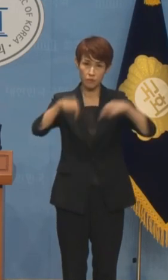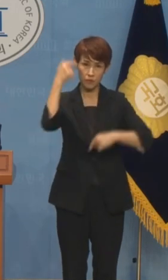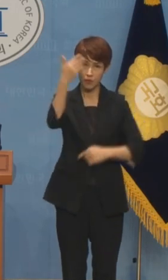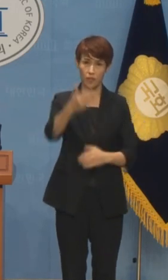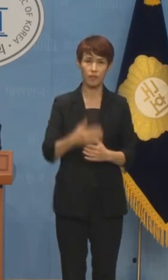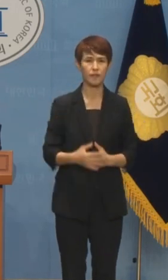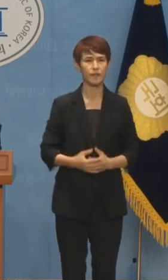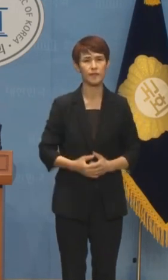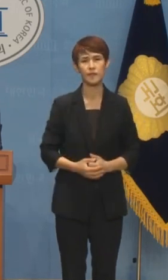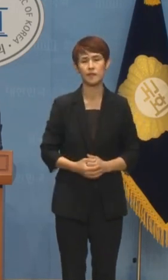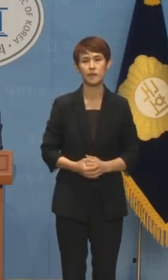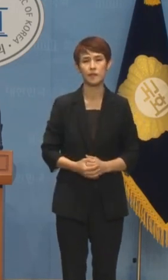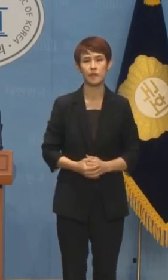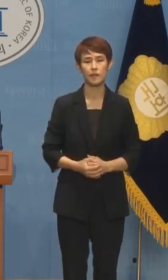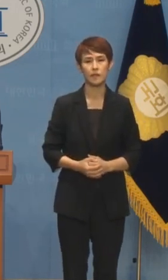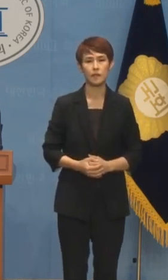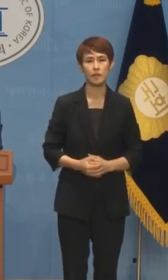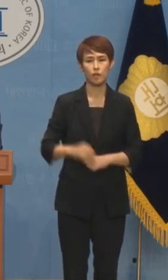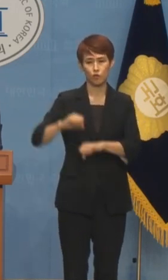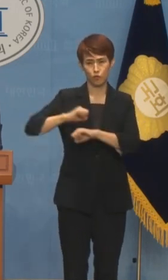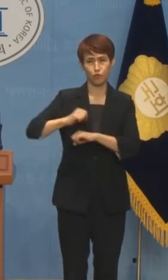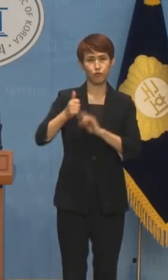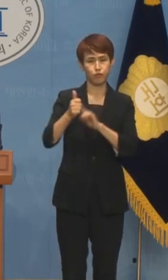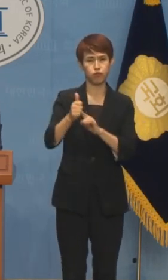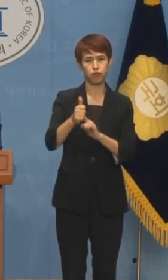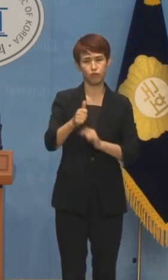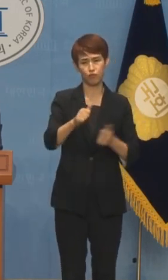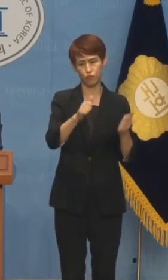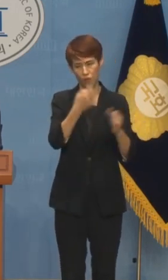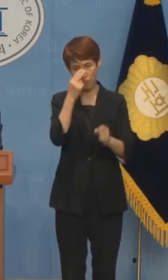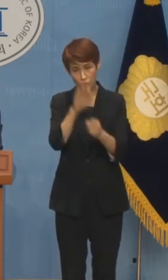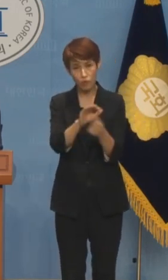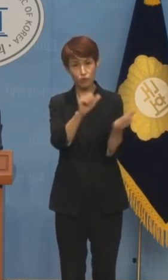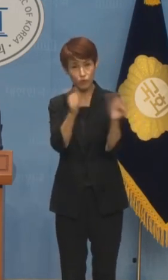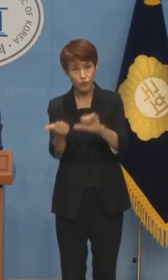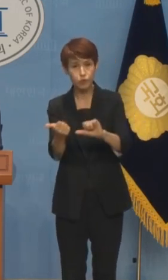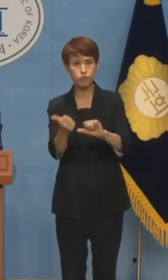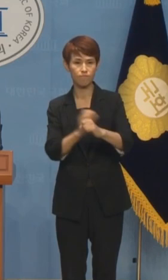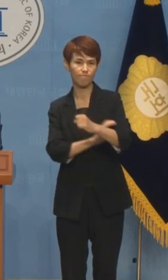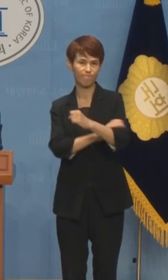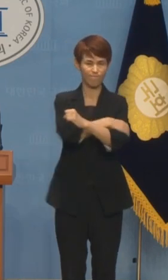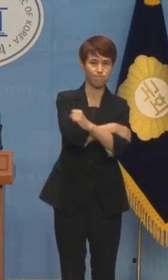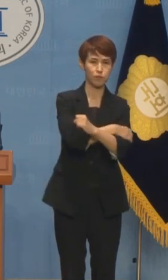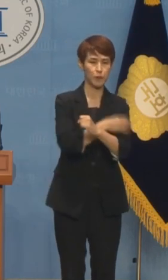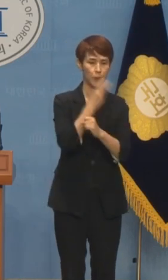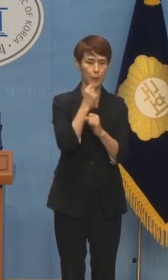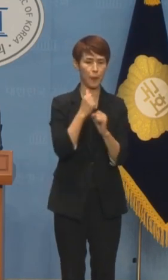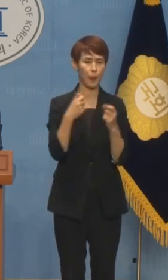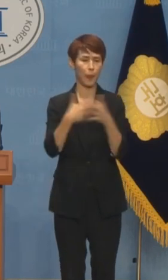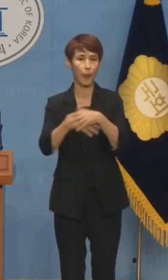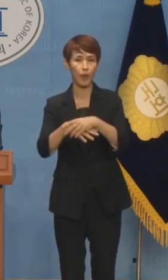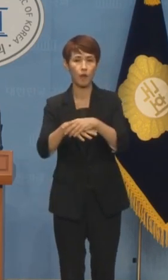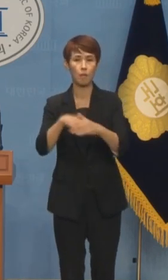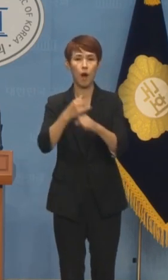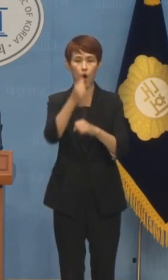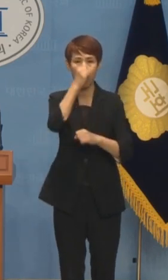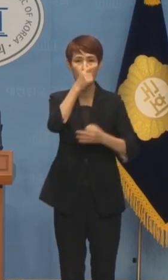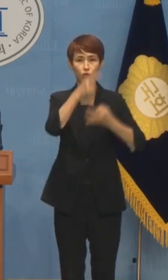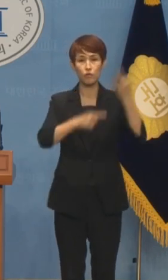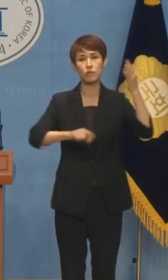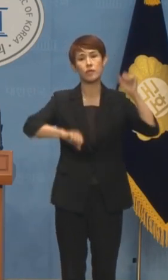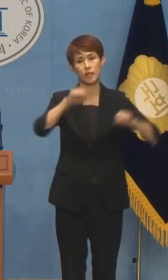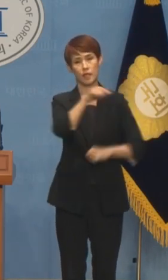수가 병사의 억울한 죽음을 권력의 힘으로 덮으려 하는 윤석열 대통령의